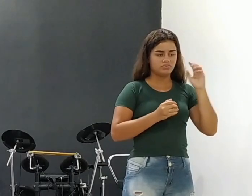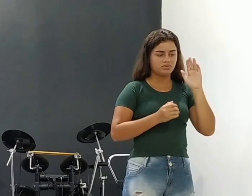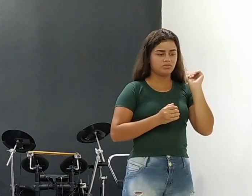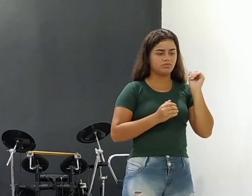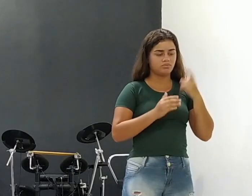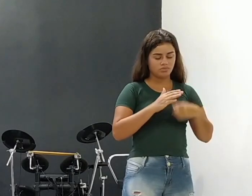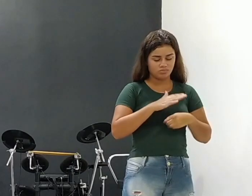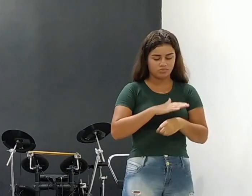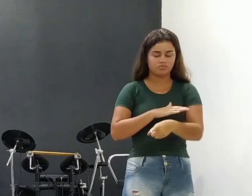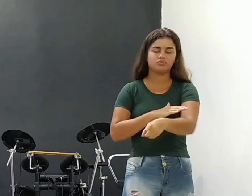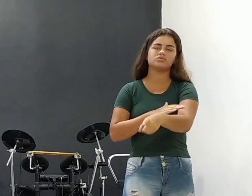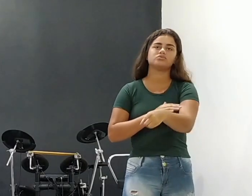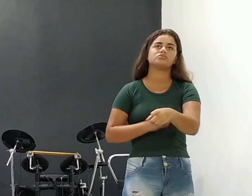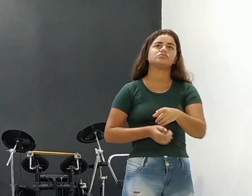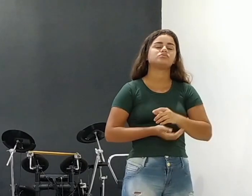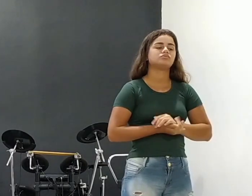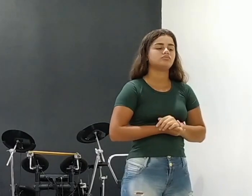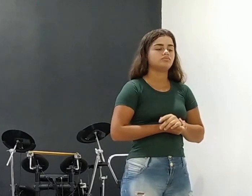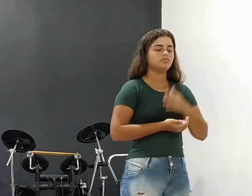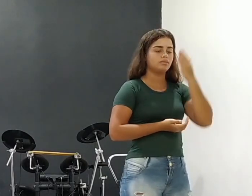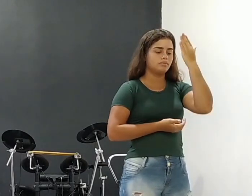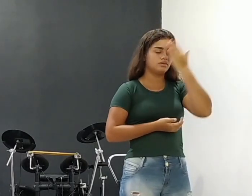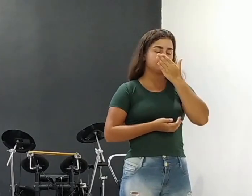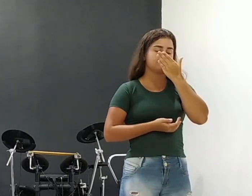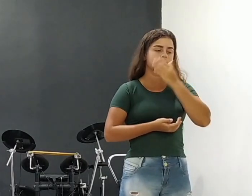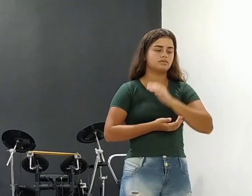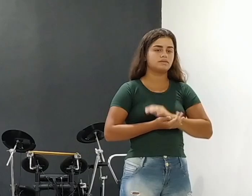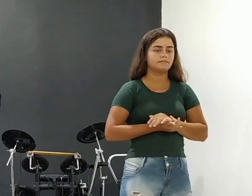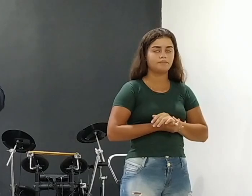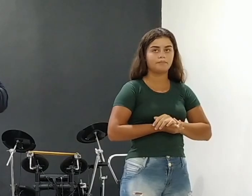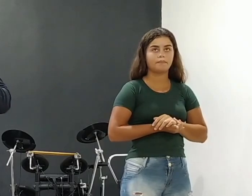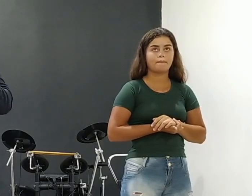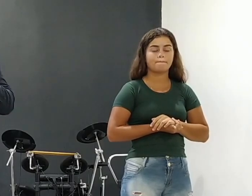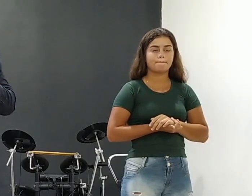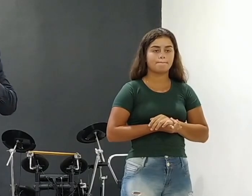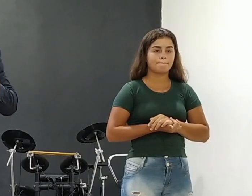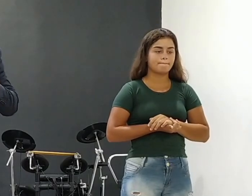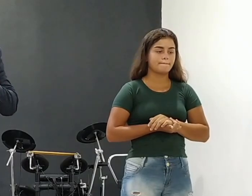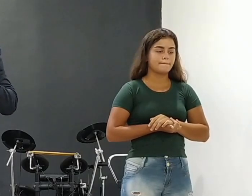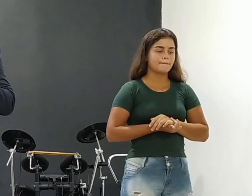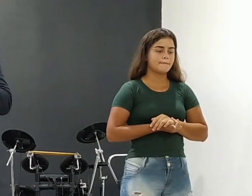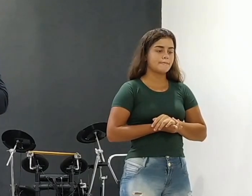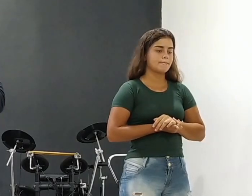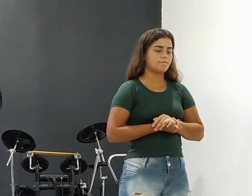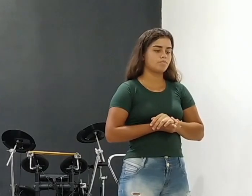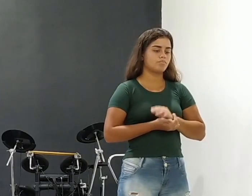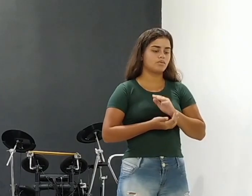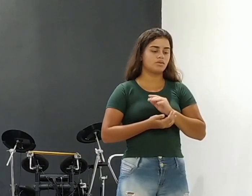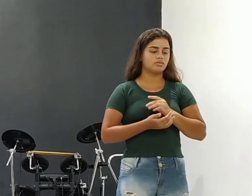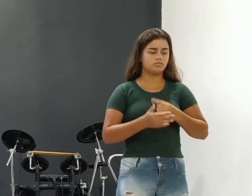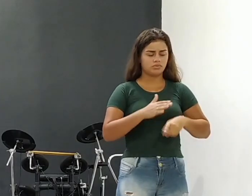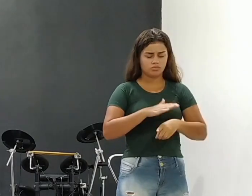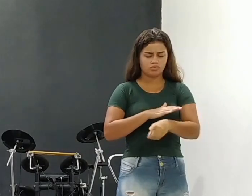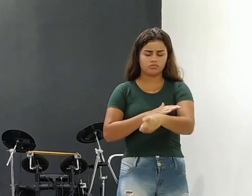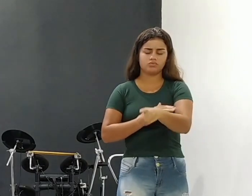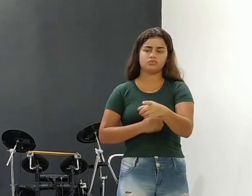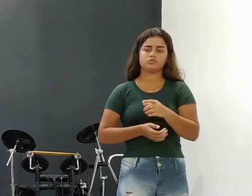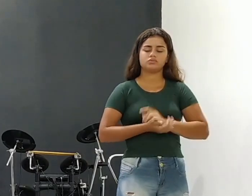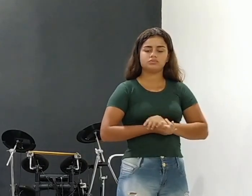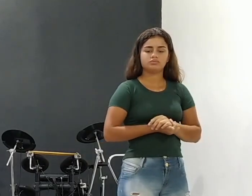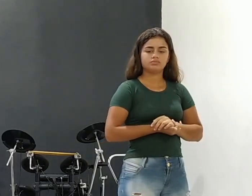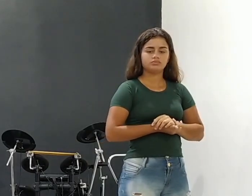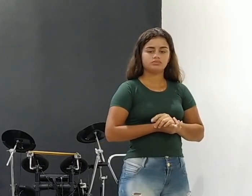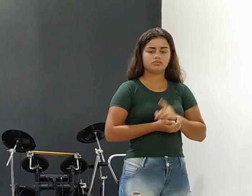a Deus. Deus está te chamando para algo, irmãos, muito além do que você já viveu até hoje. Deus está falando com